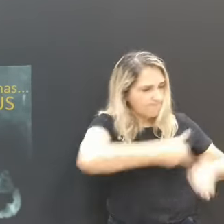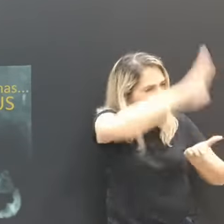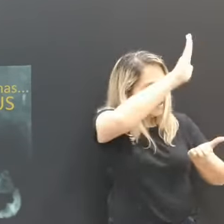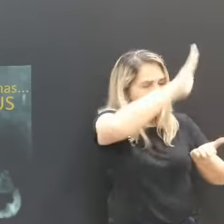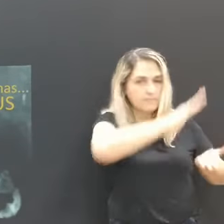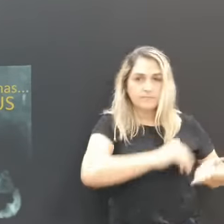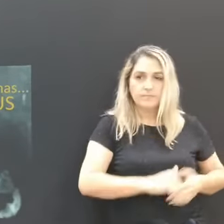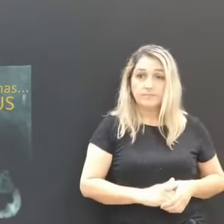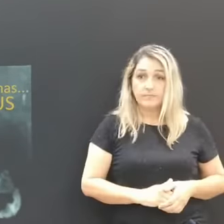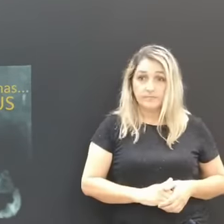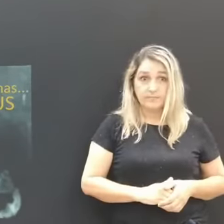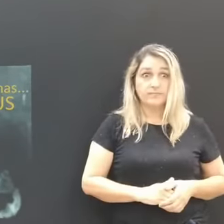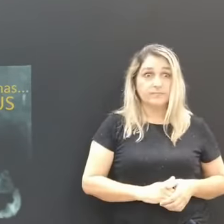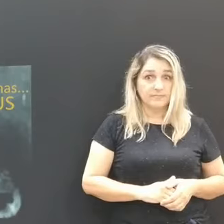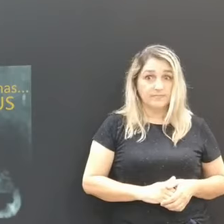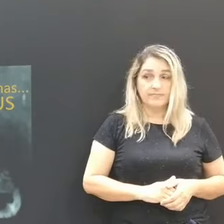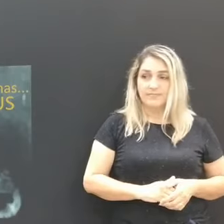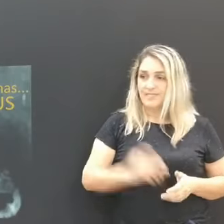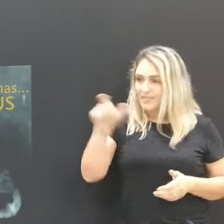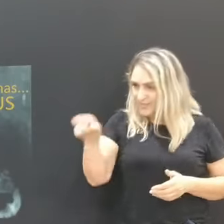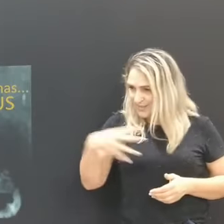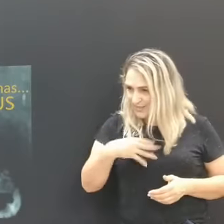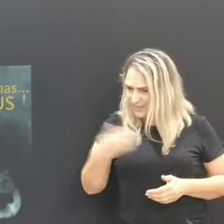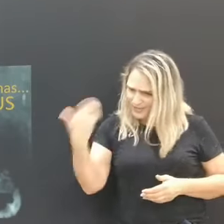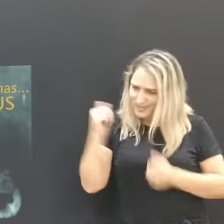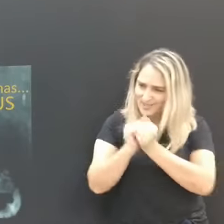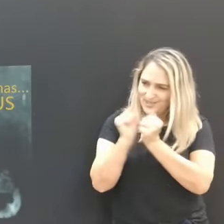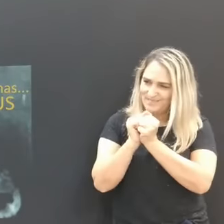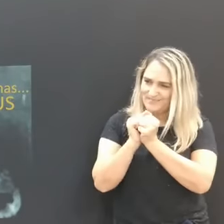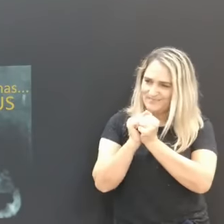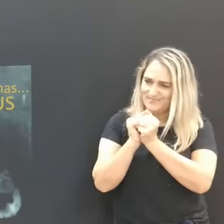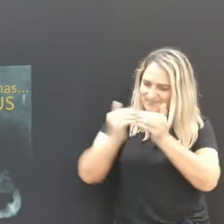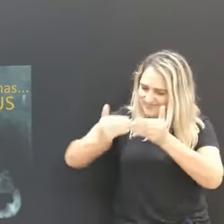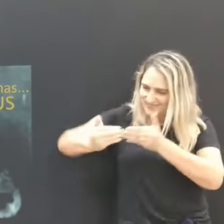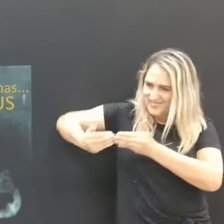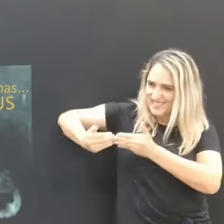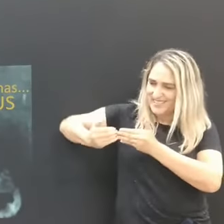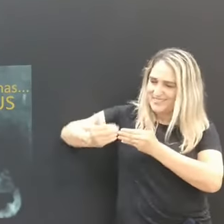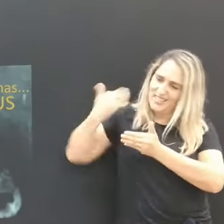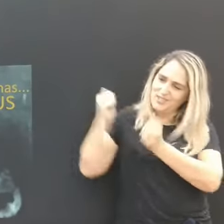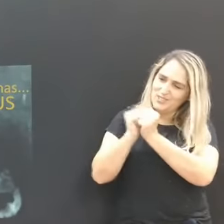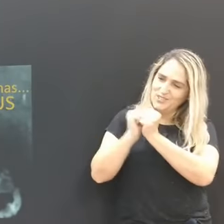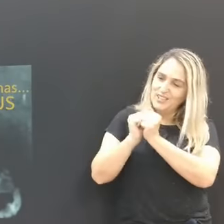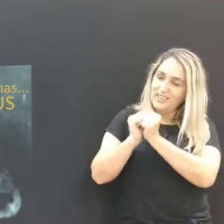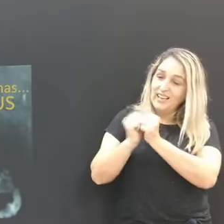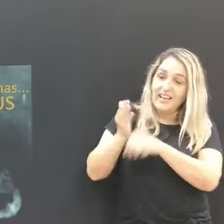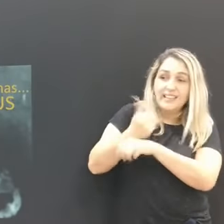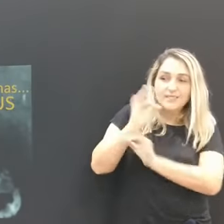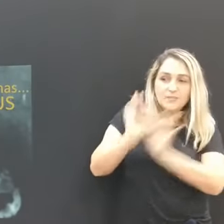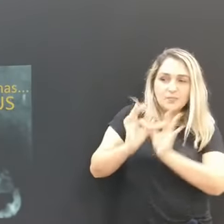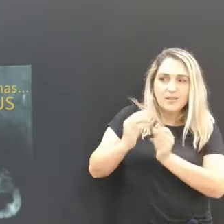aí? Já pensou se o Senhor fala para nós: se afaste de mim, eu não te conheço? Mas aquele que o Senhor conhece,